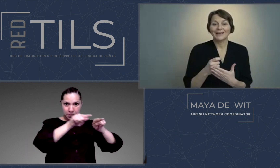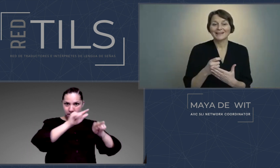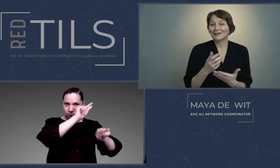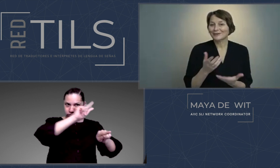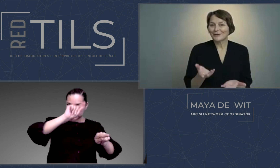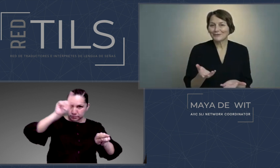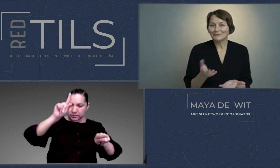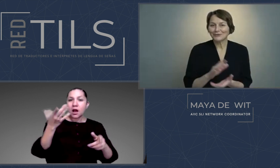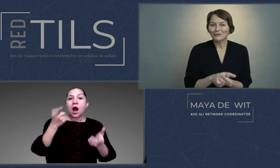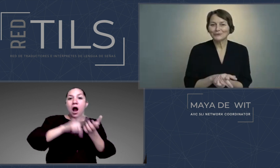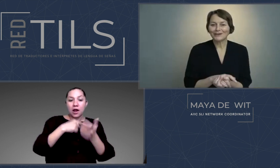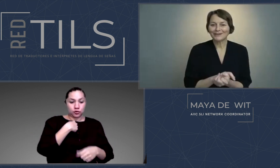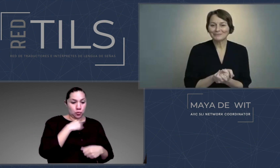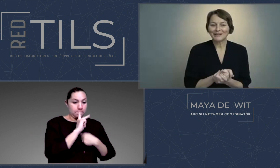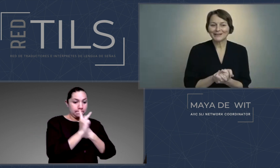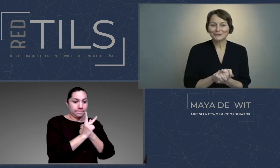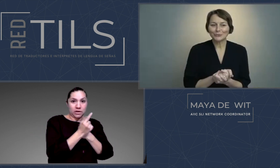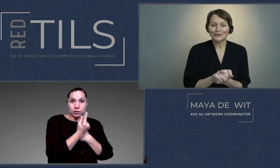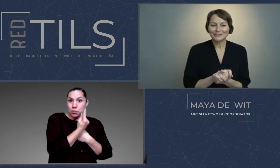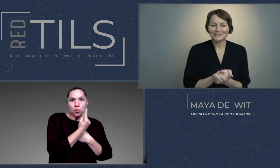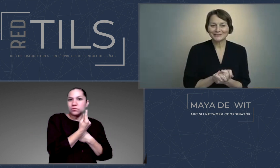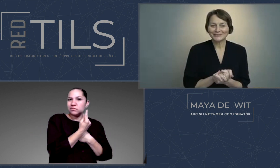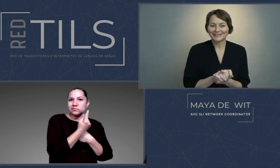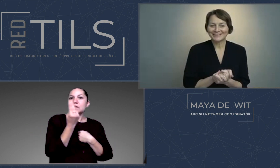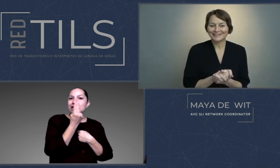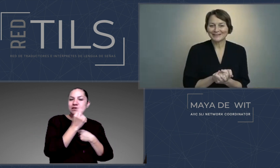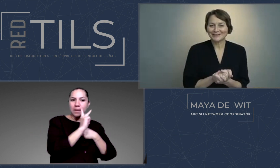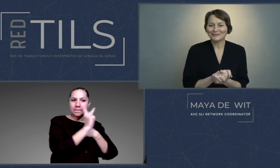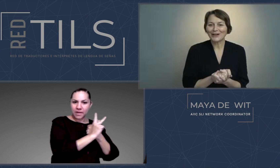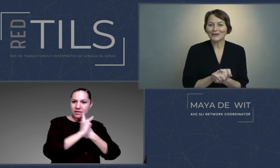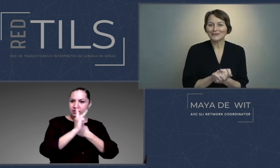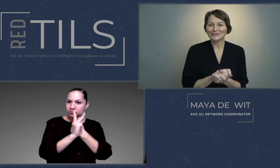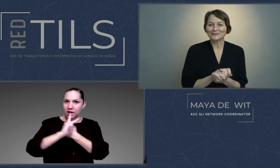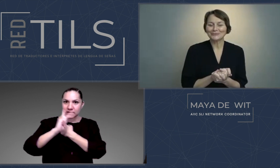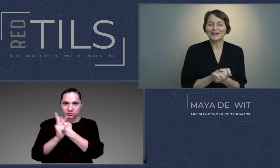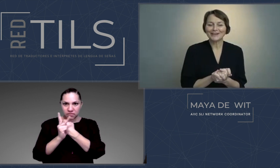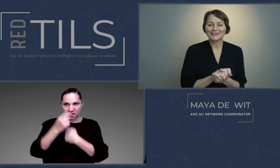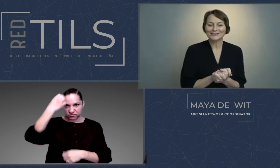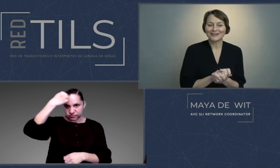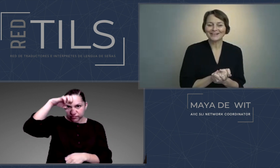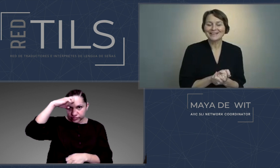países. Entonces, obtuvieron el financiamiento, se diseñó el